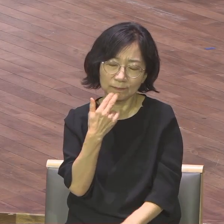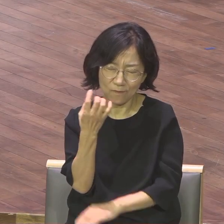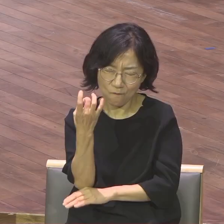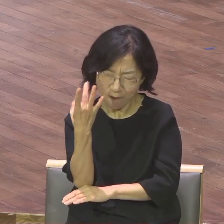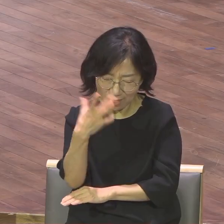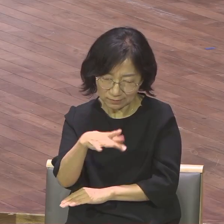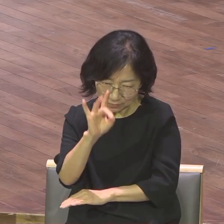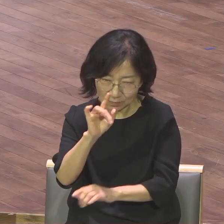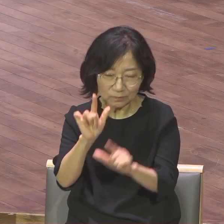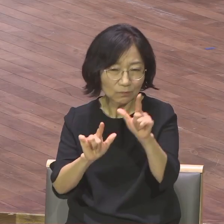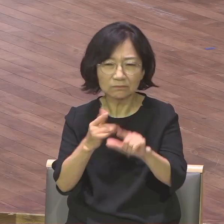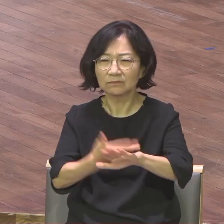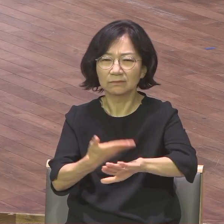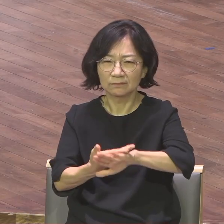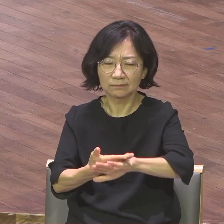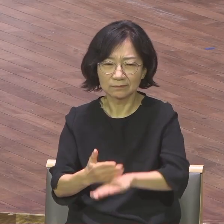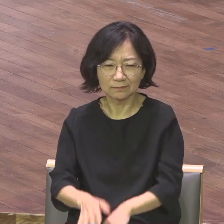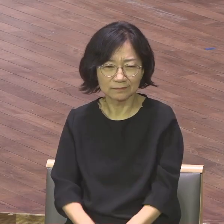원래